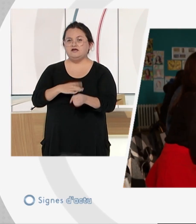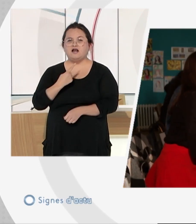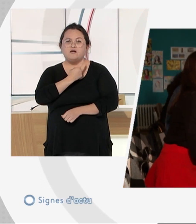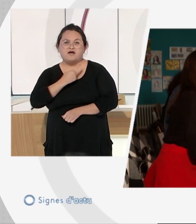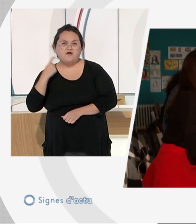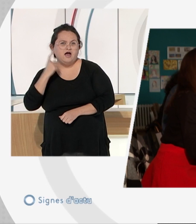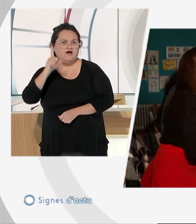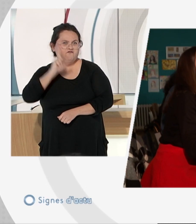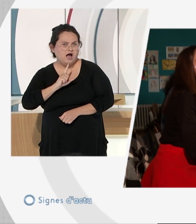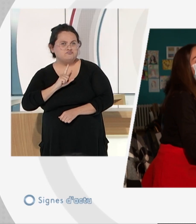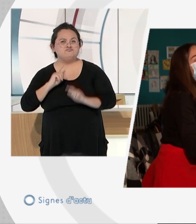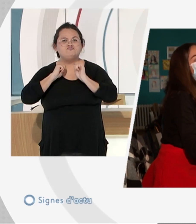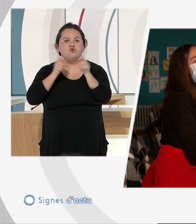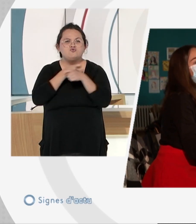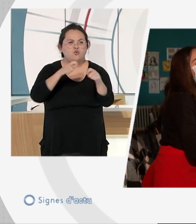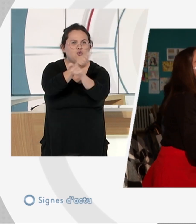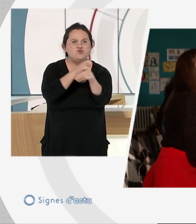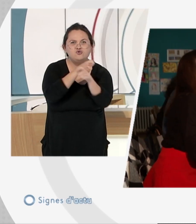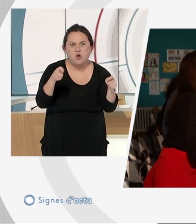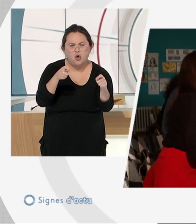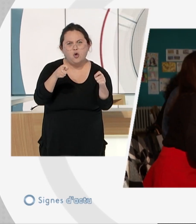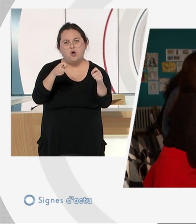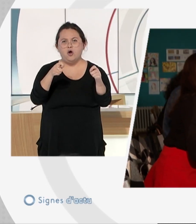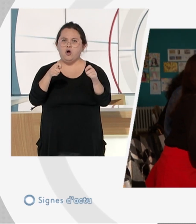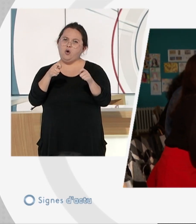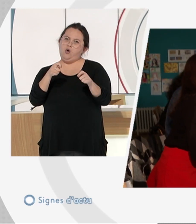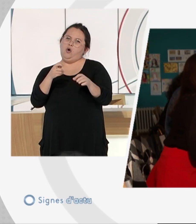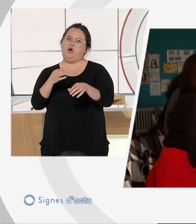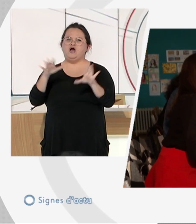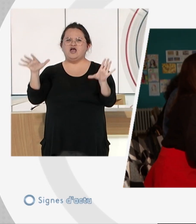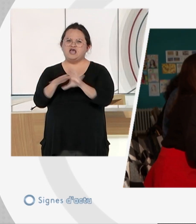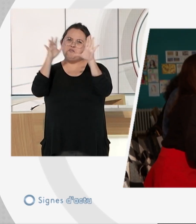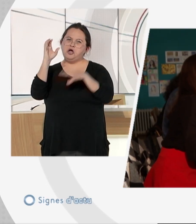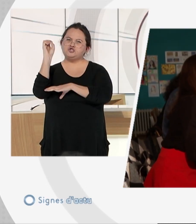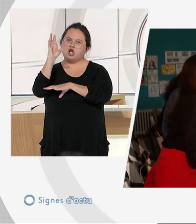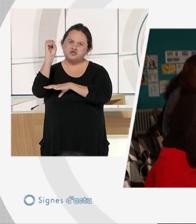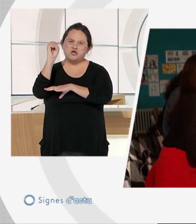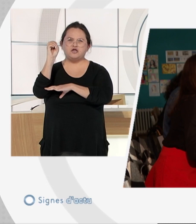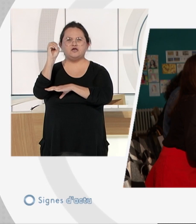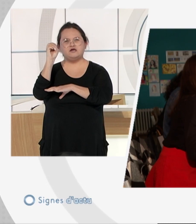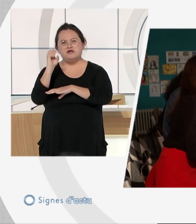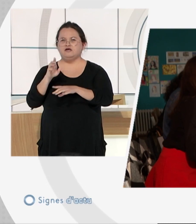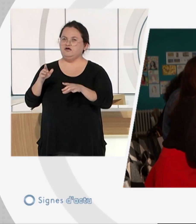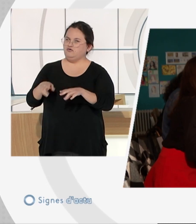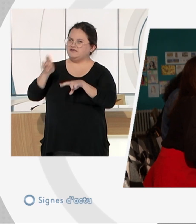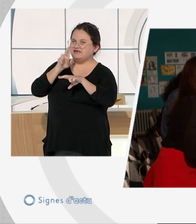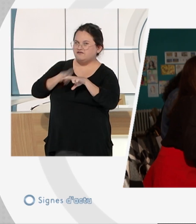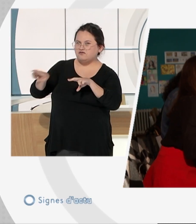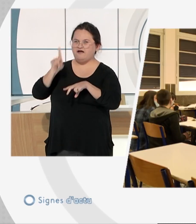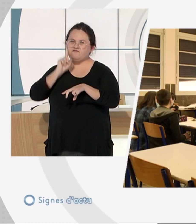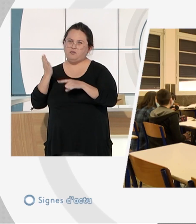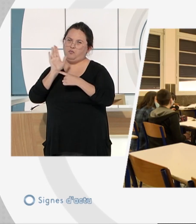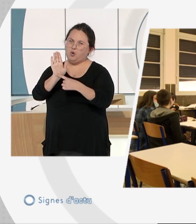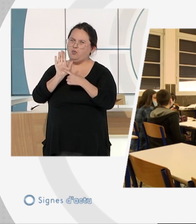exemple, il y a un petit nœud dessus, c'est super cliché. Et puis les femmes, à chaque fois sur les pubs, elles sont à moitié